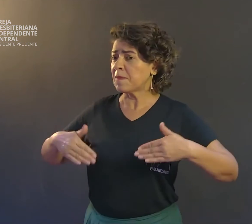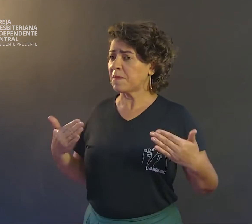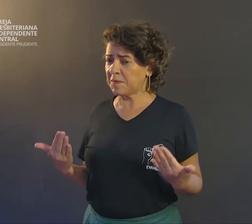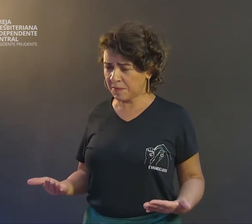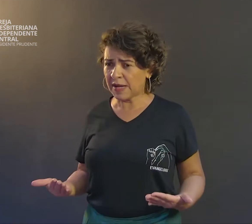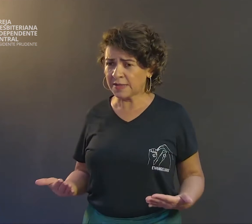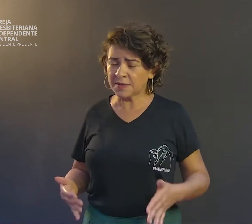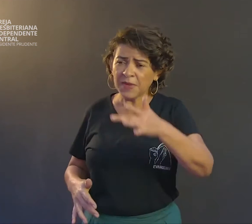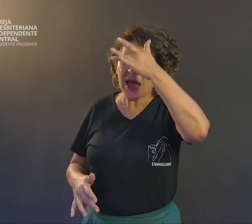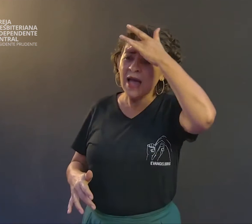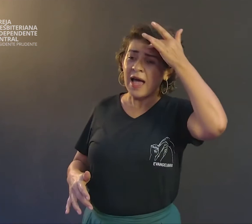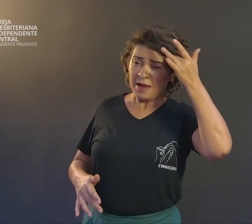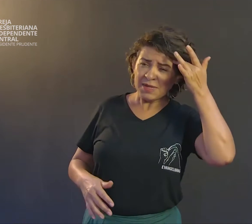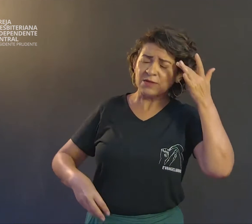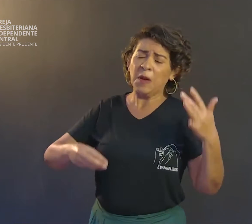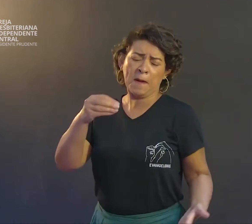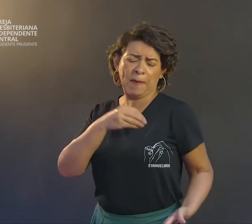aqueles que permanecem no pecado, sim.